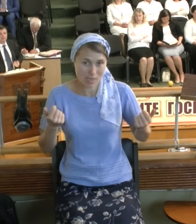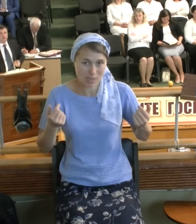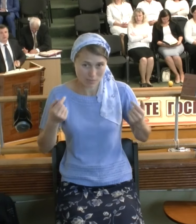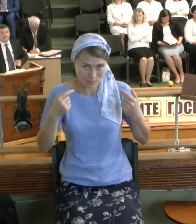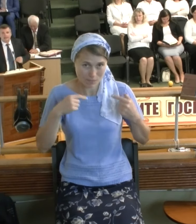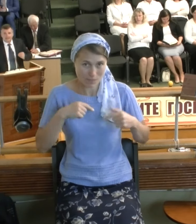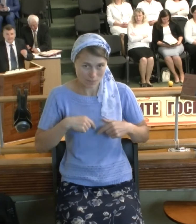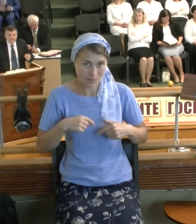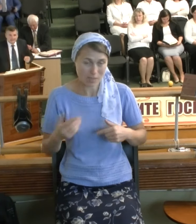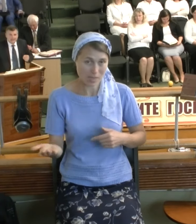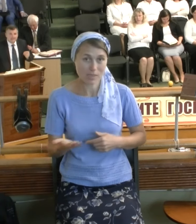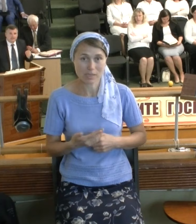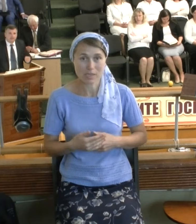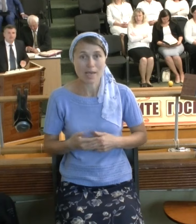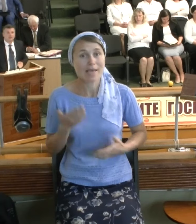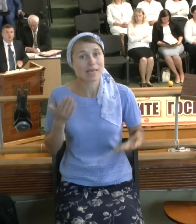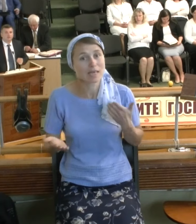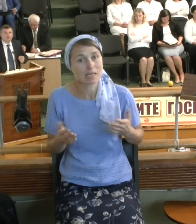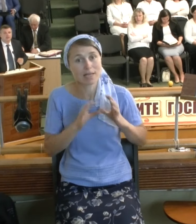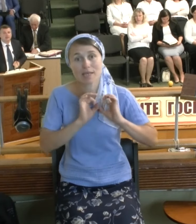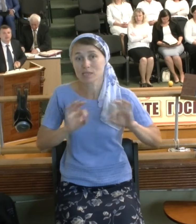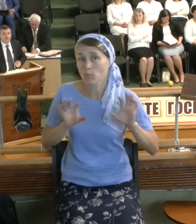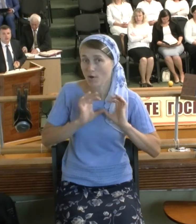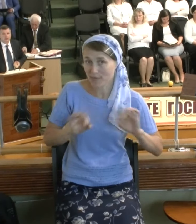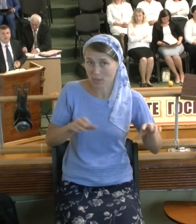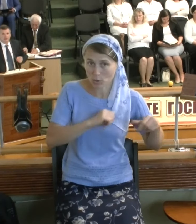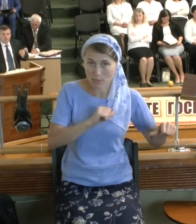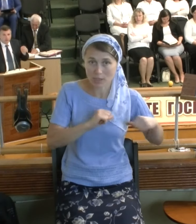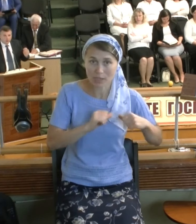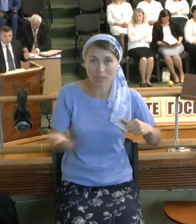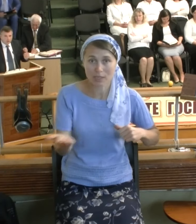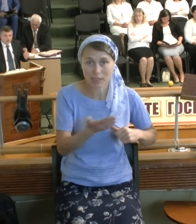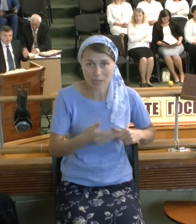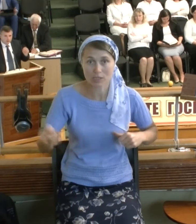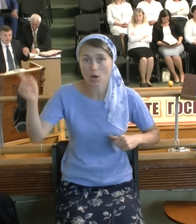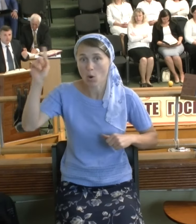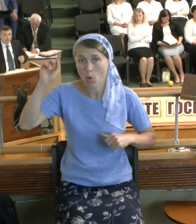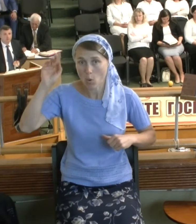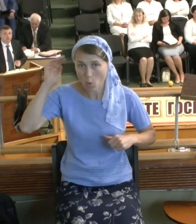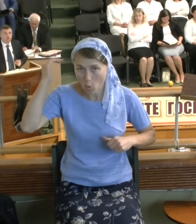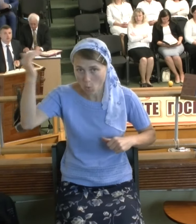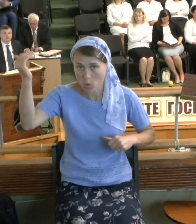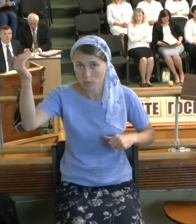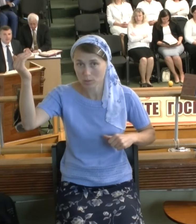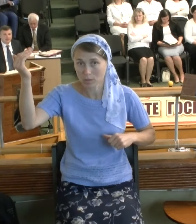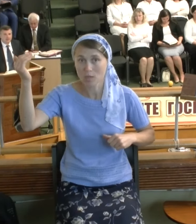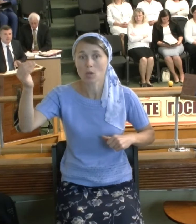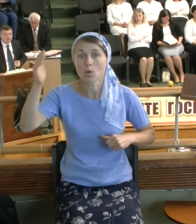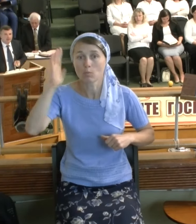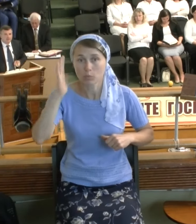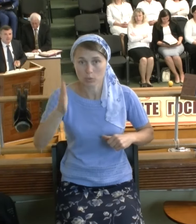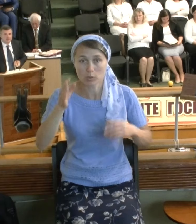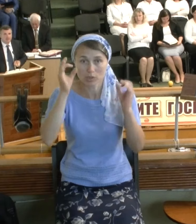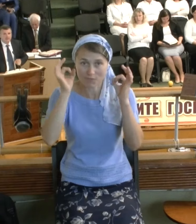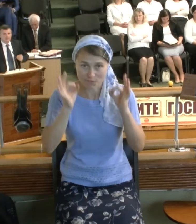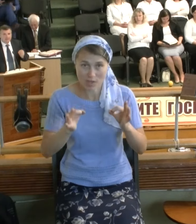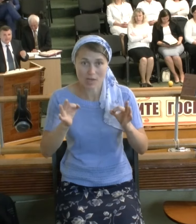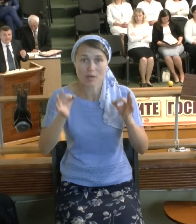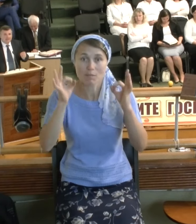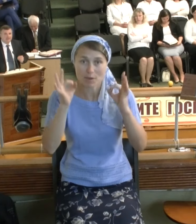дальше Иоанн пишет, если исповедуем грехи наши, то Он, то есть Бог, будучи верен и